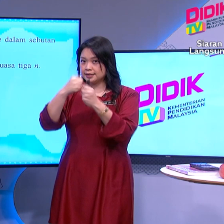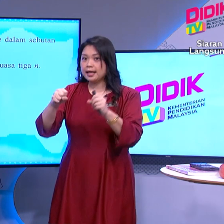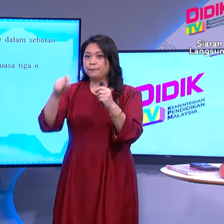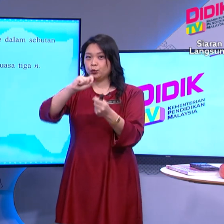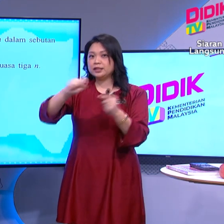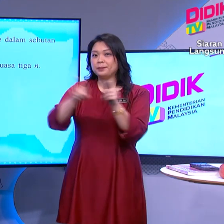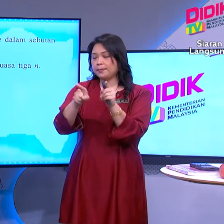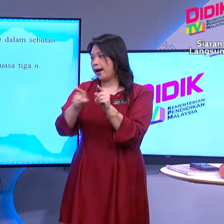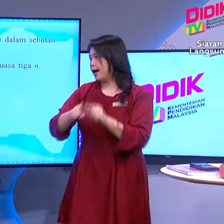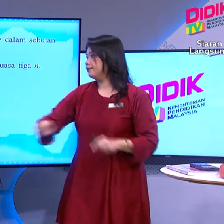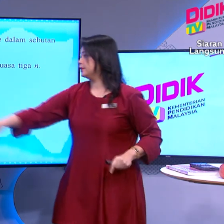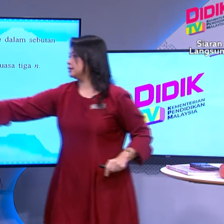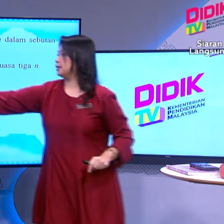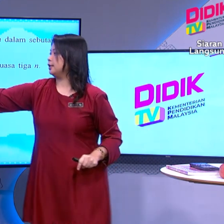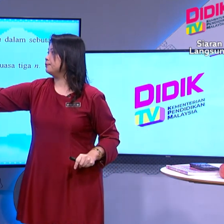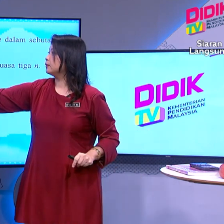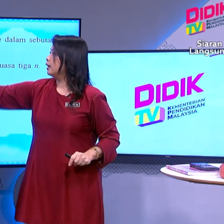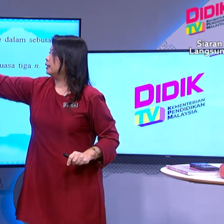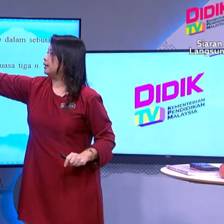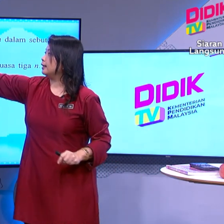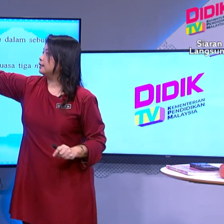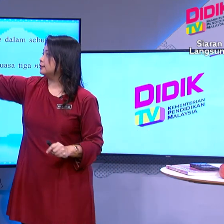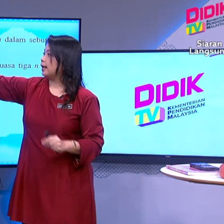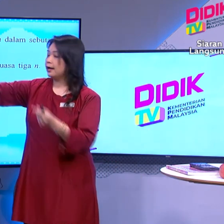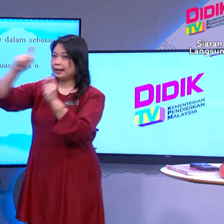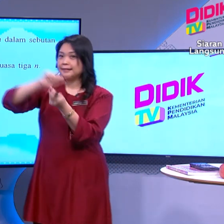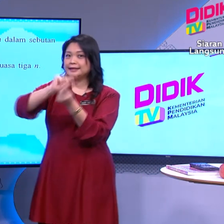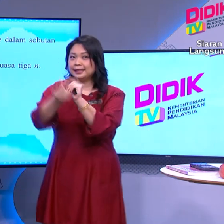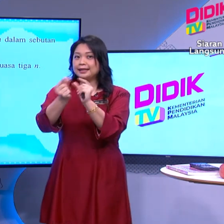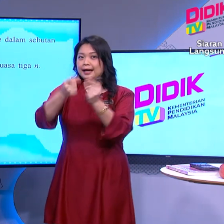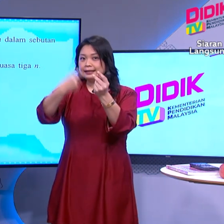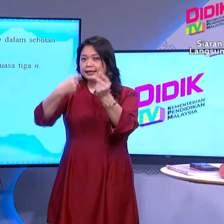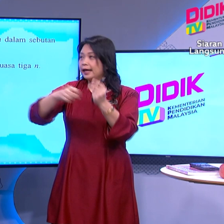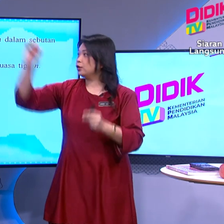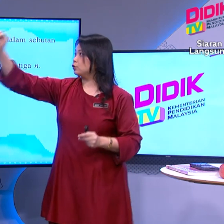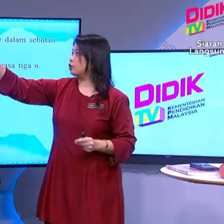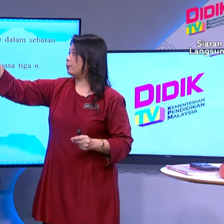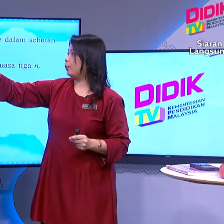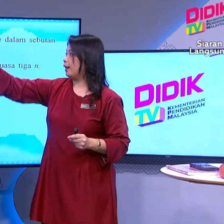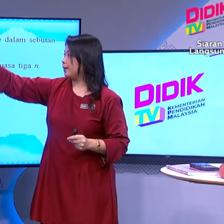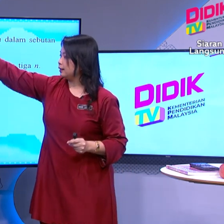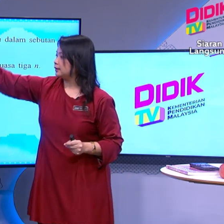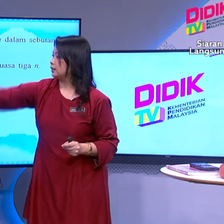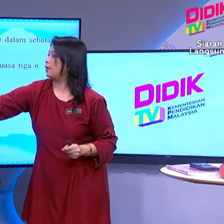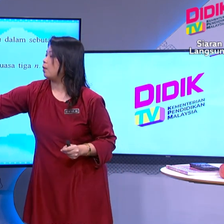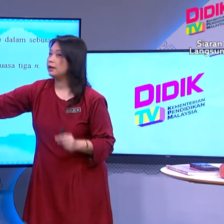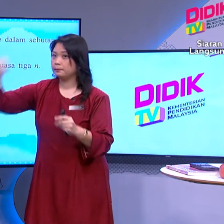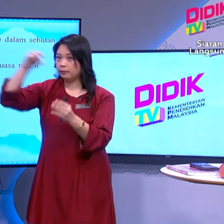Dahsyat tulis persamaan disini kita akan letak gantikan nilai 008 letak di bawah